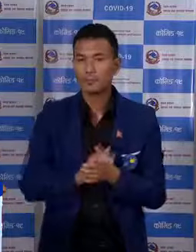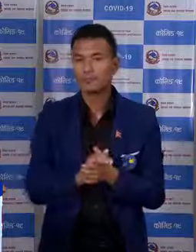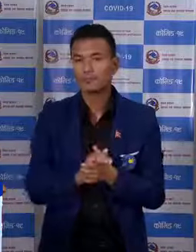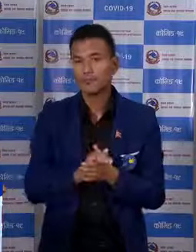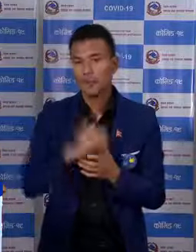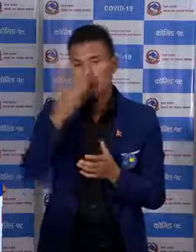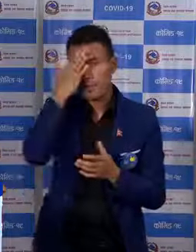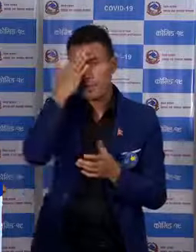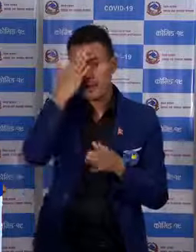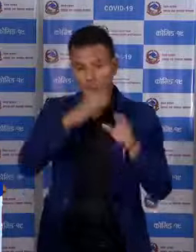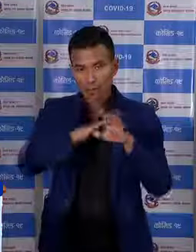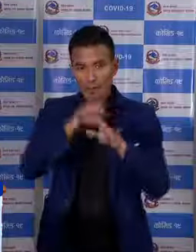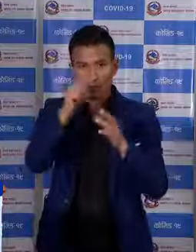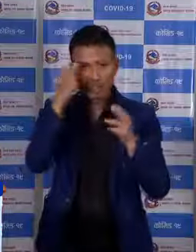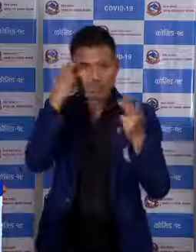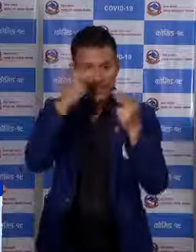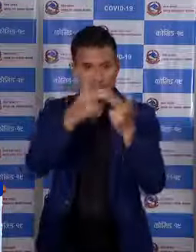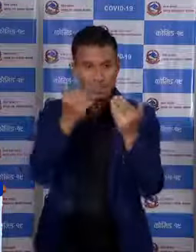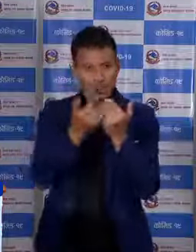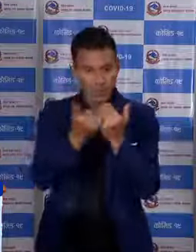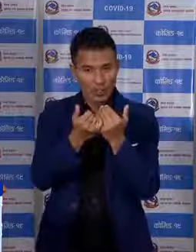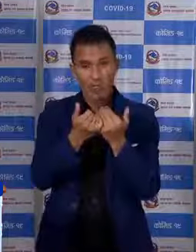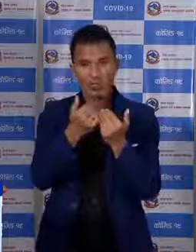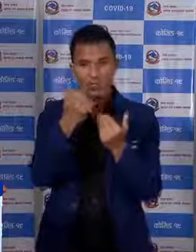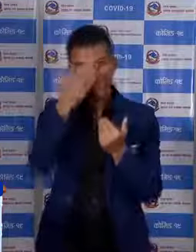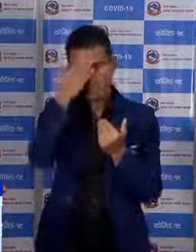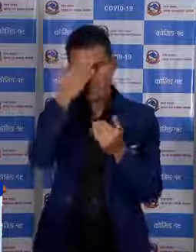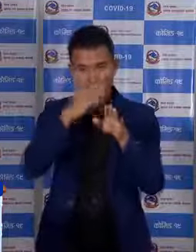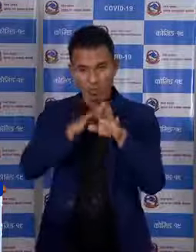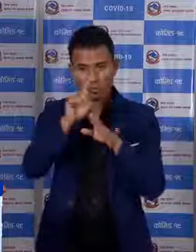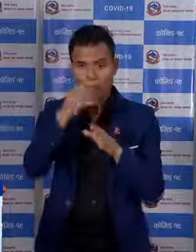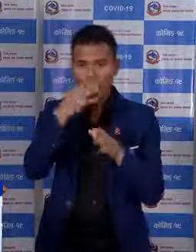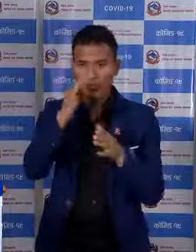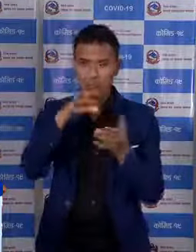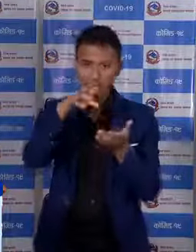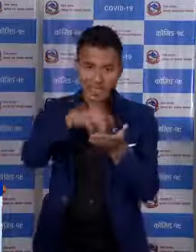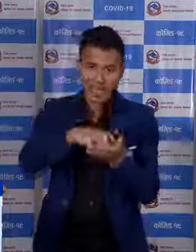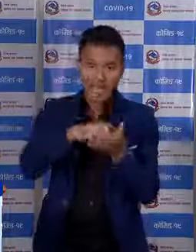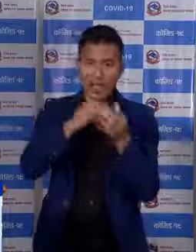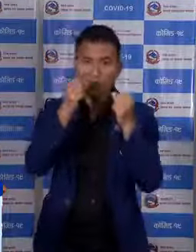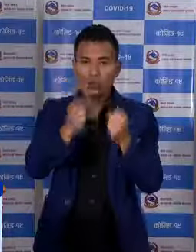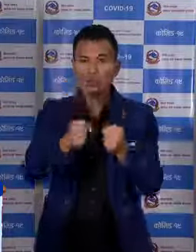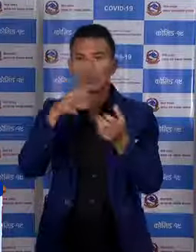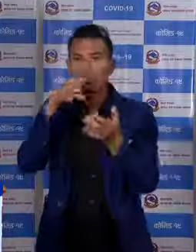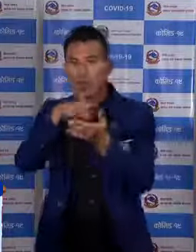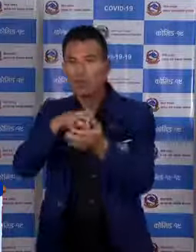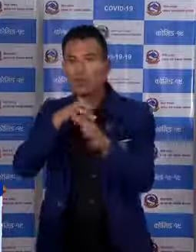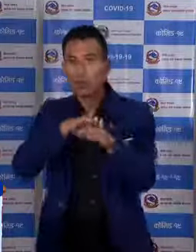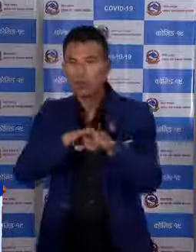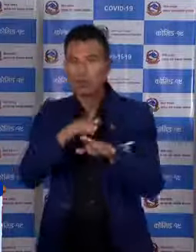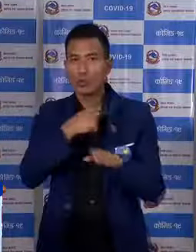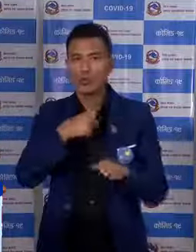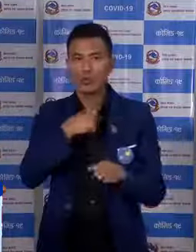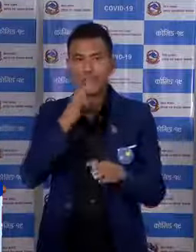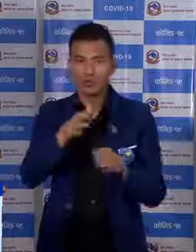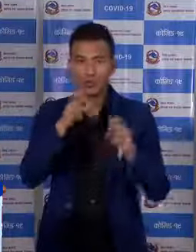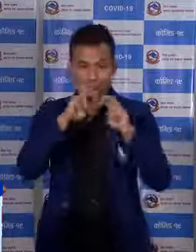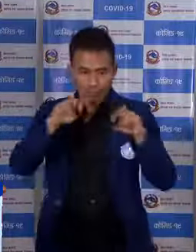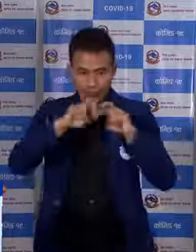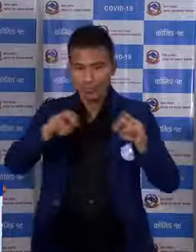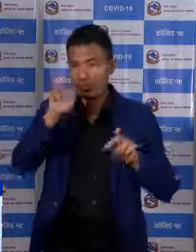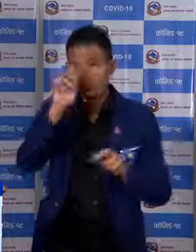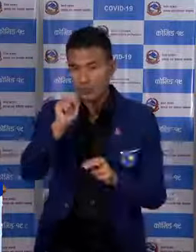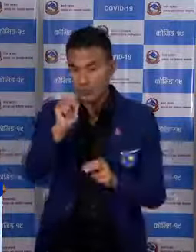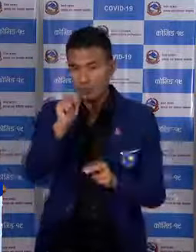संक्रमित हरुको पहिचान गरने संक्रमित हरुको सही ठेगाना रुआ र क्रिवल गर्णु